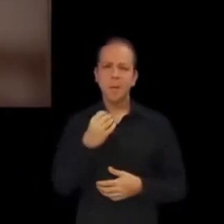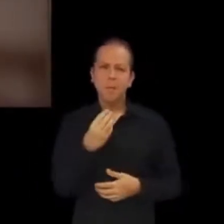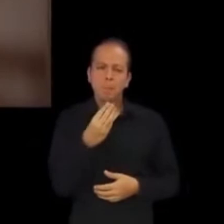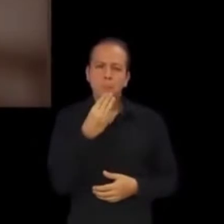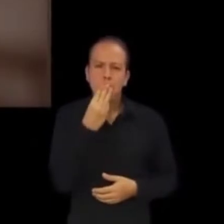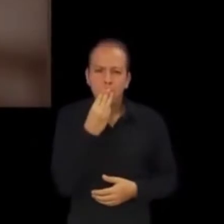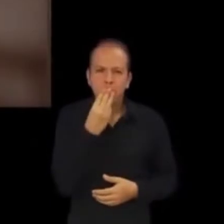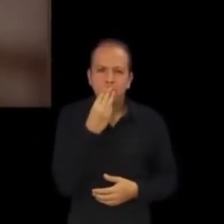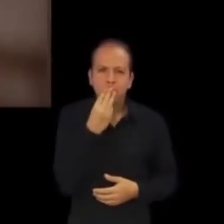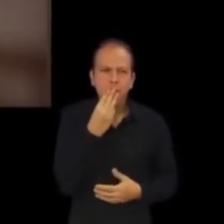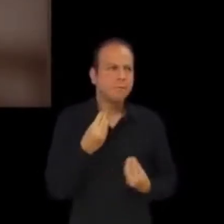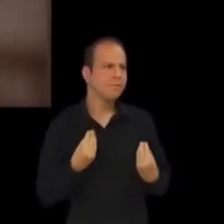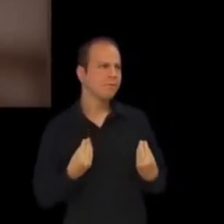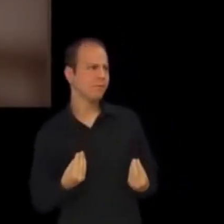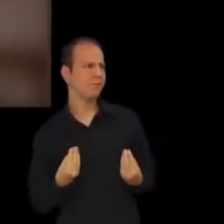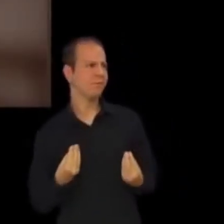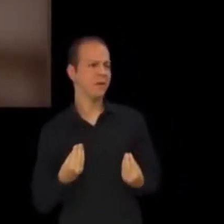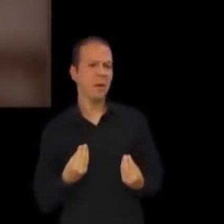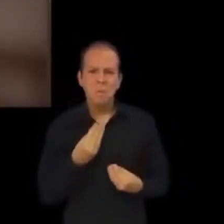Já mudo.